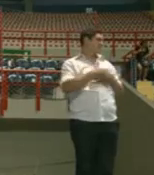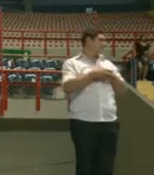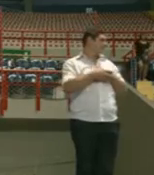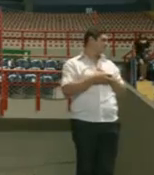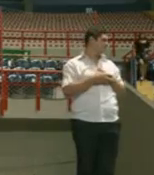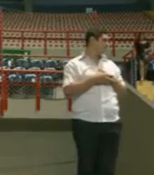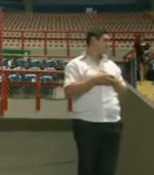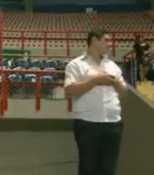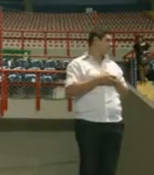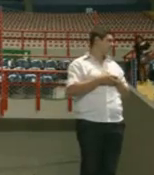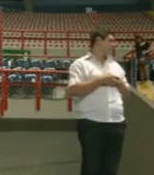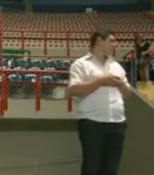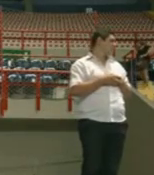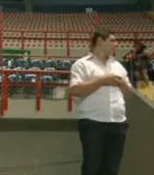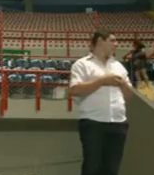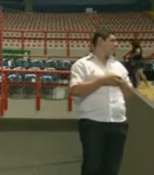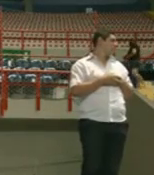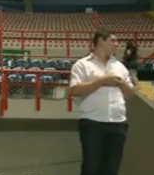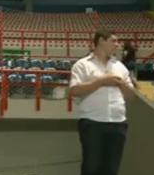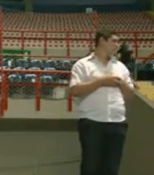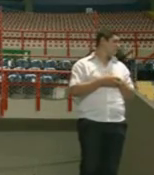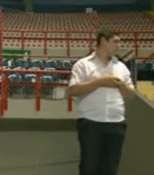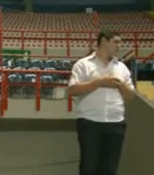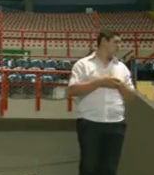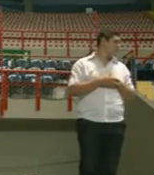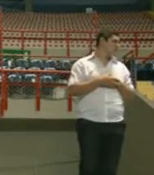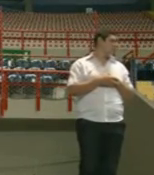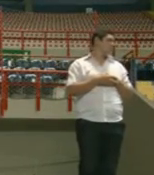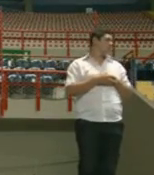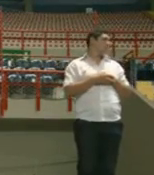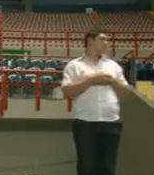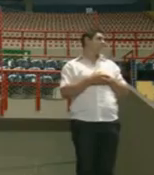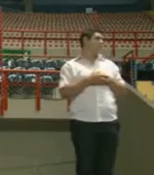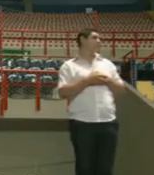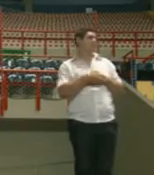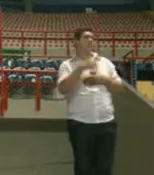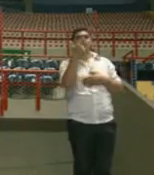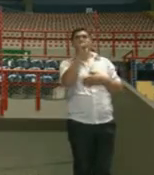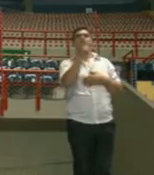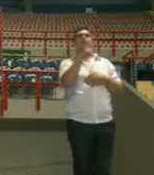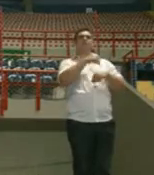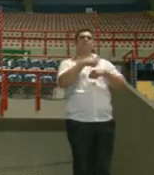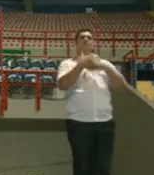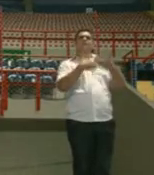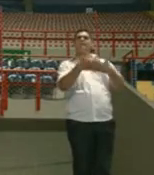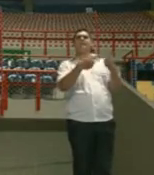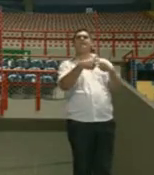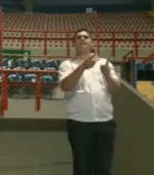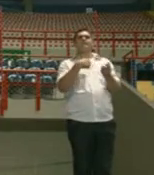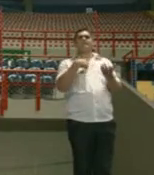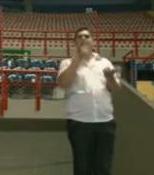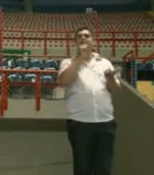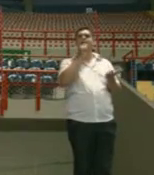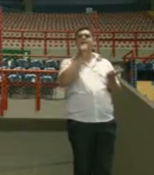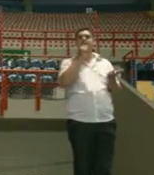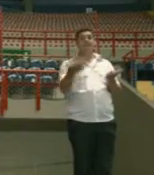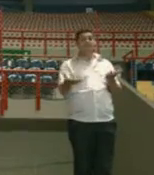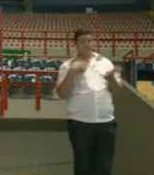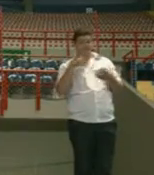consegue criar uma estrutura para ficar bastante tempo no poder. Mas ele não pode ainda, porque, gente,